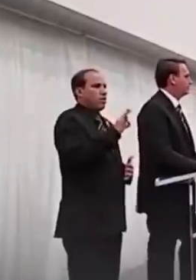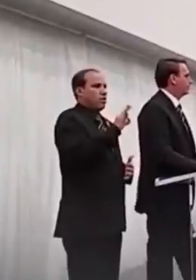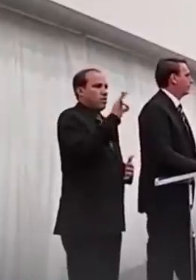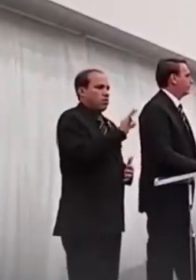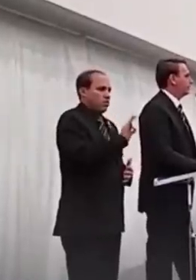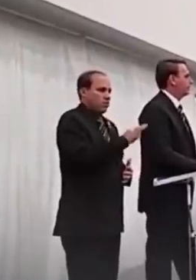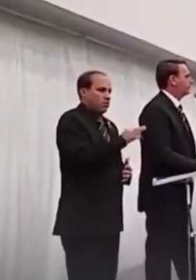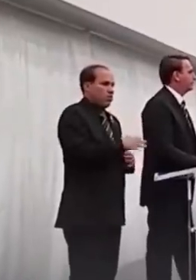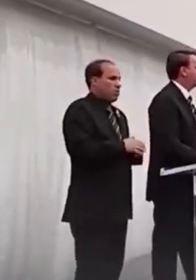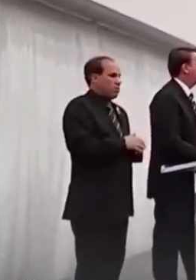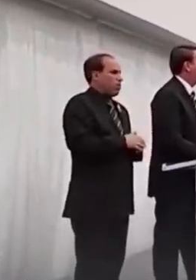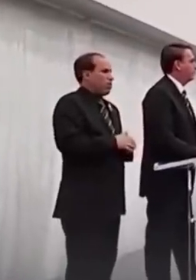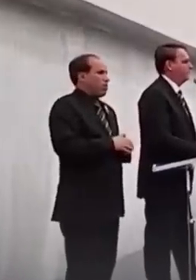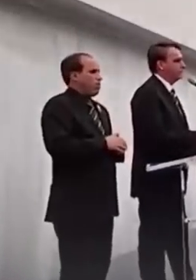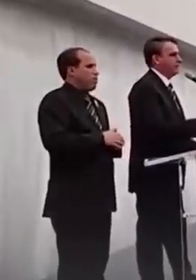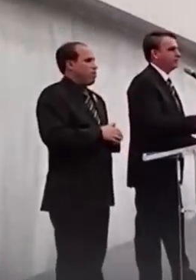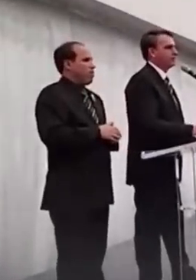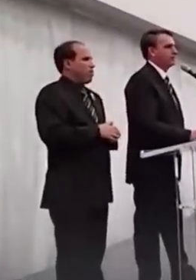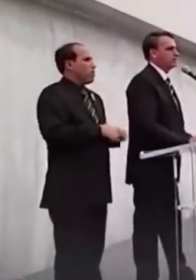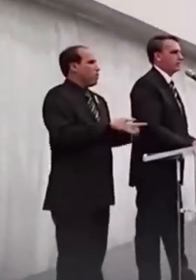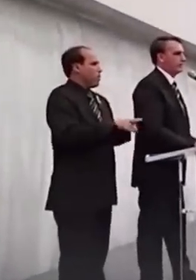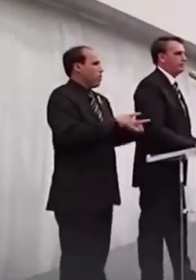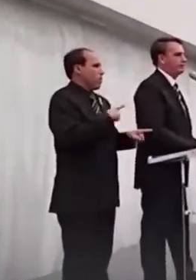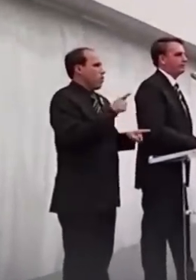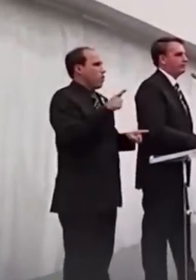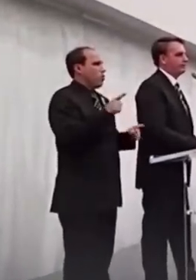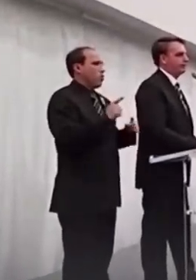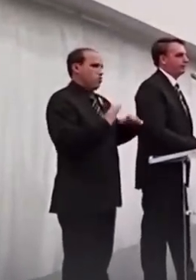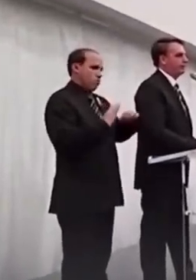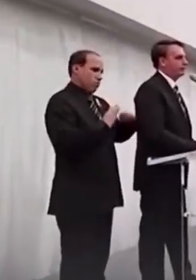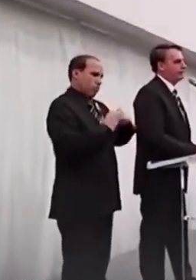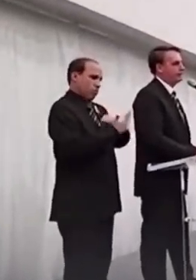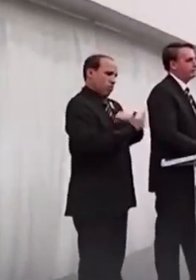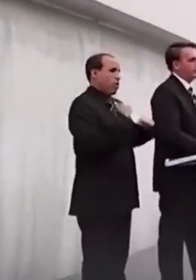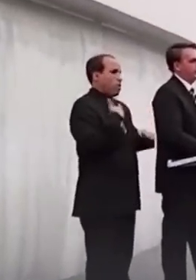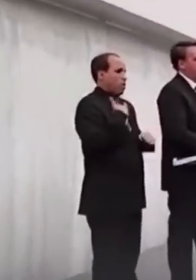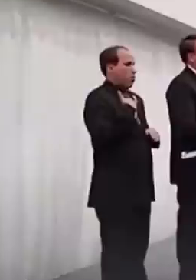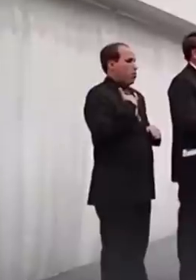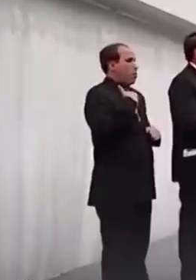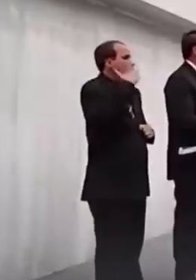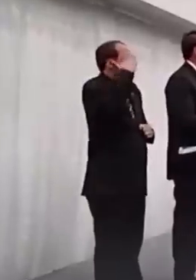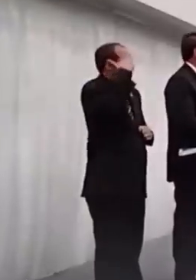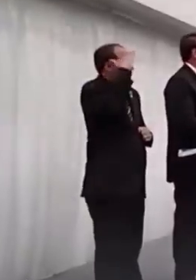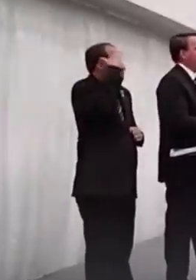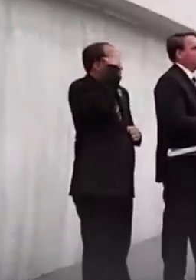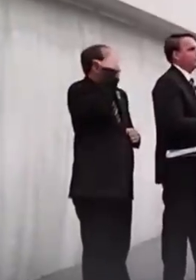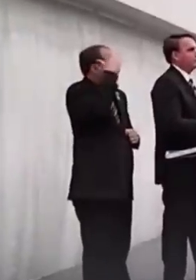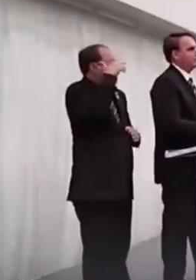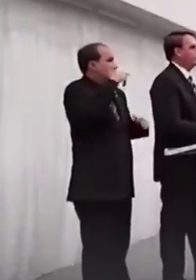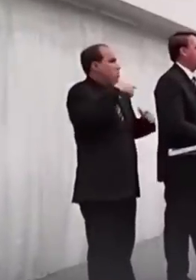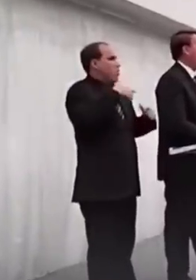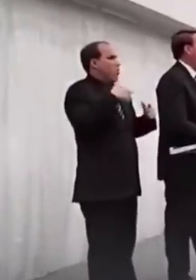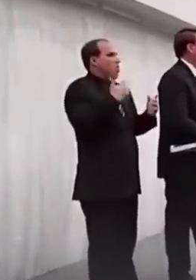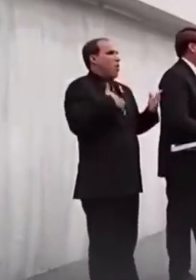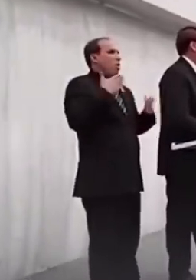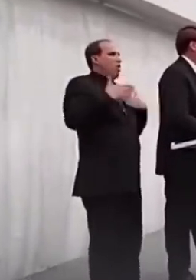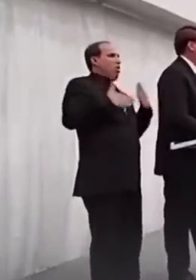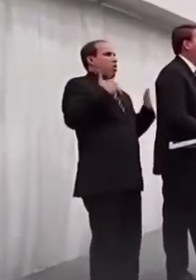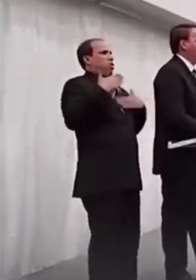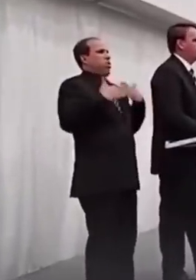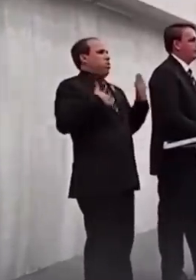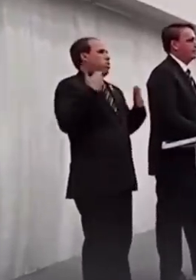por razões econômicas. Tem a questão do coronavírus também, que, no meu entender, está sendo superdimensionado